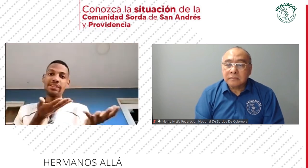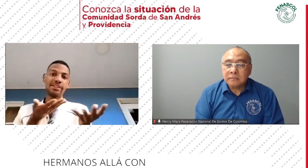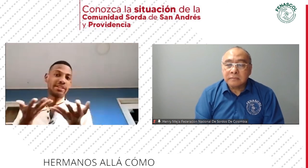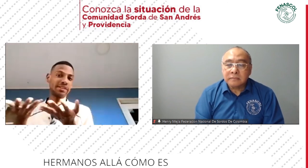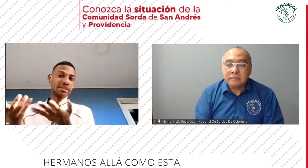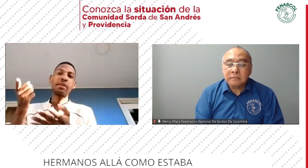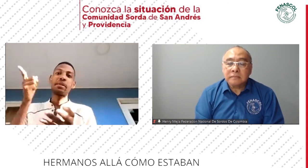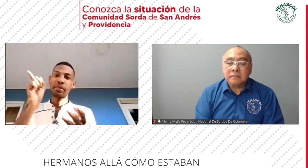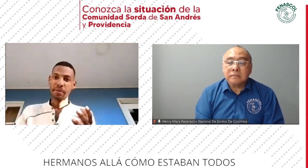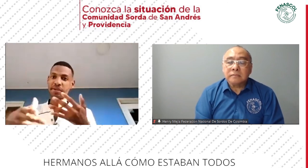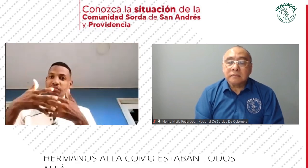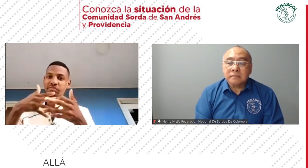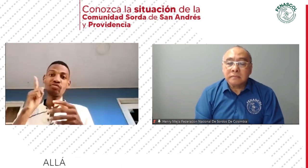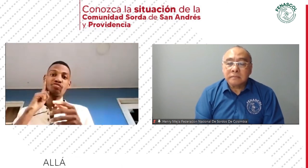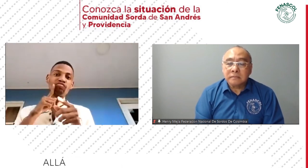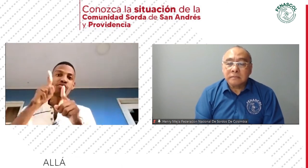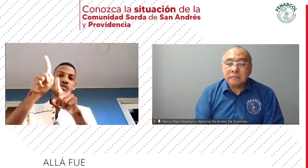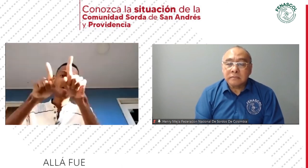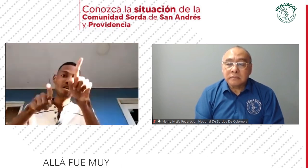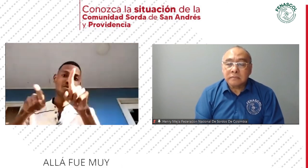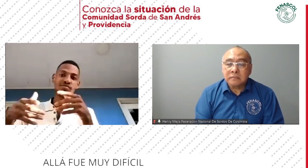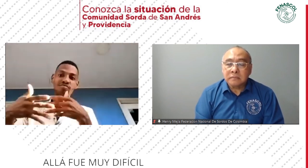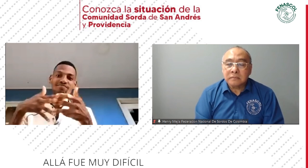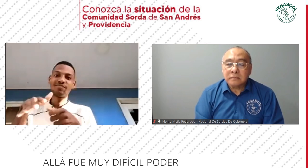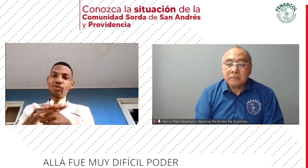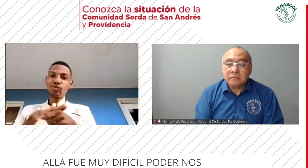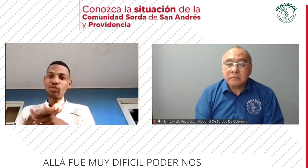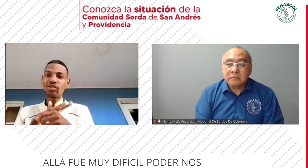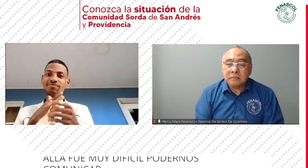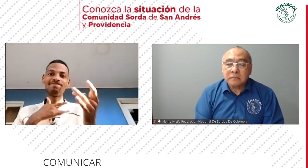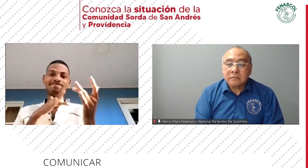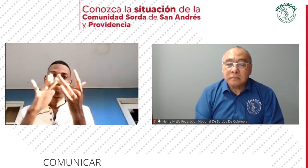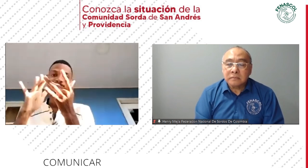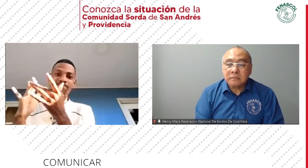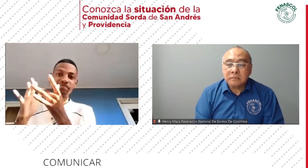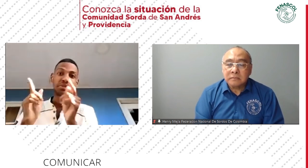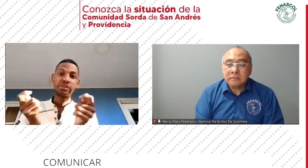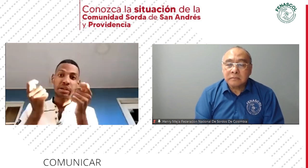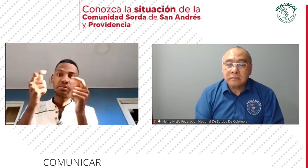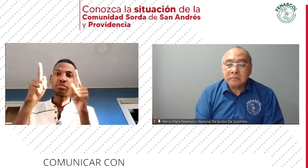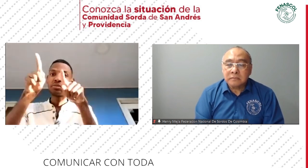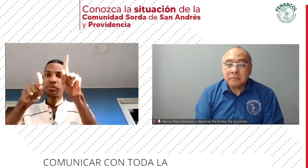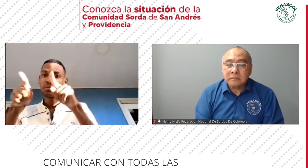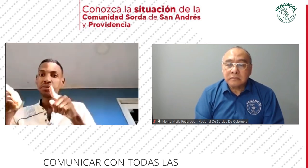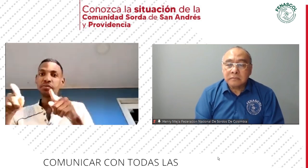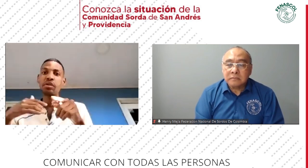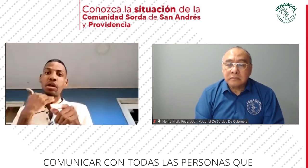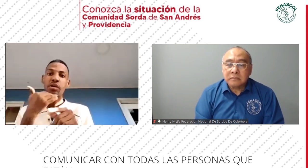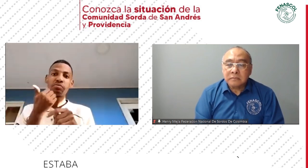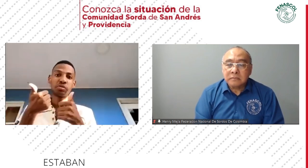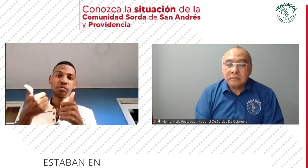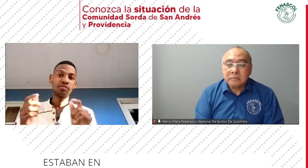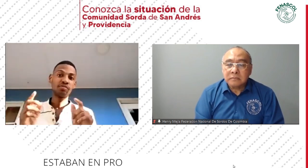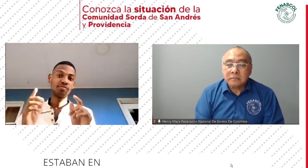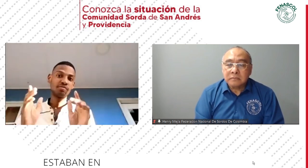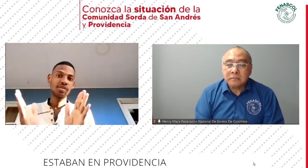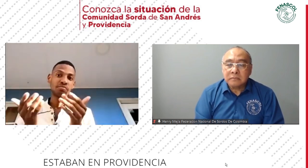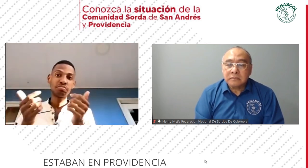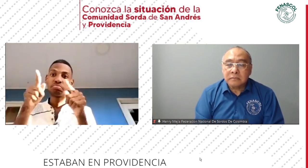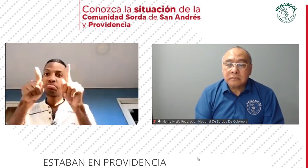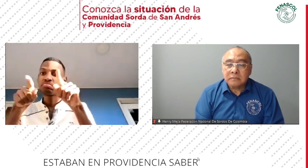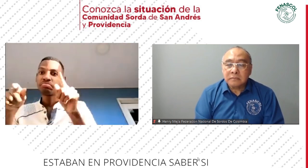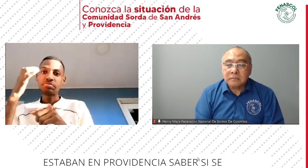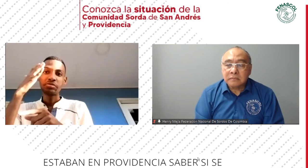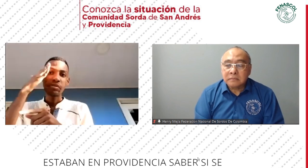como estaban todos allá fue muy difícil podernos comunicar con todas las personas que estaban en providencia